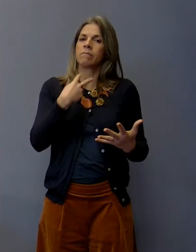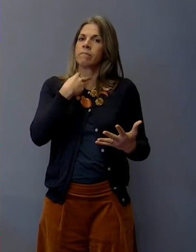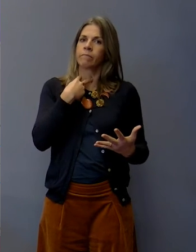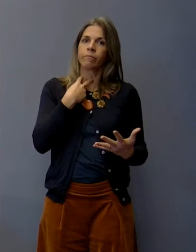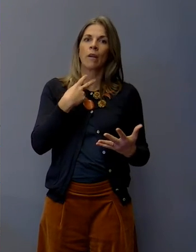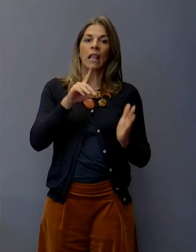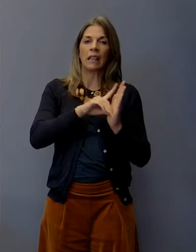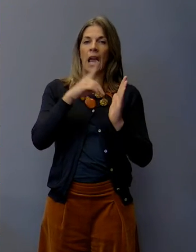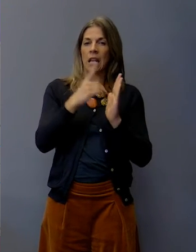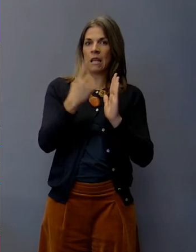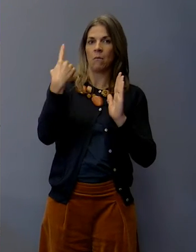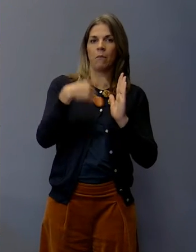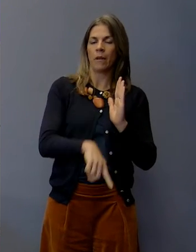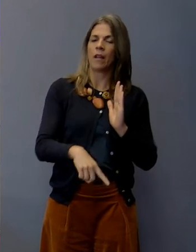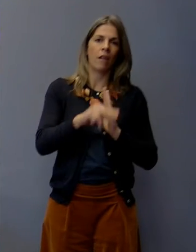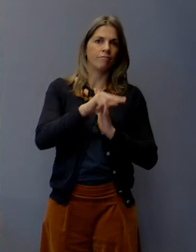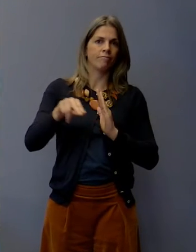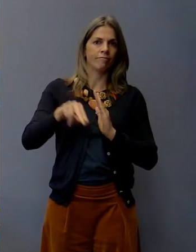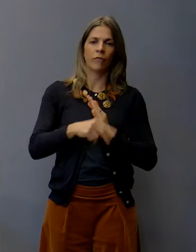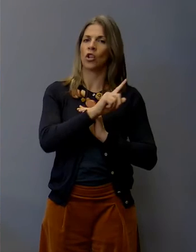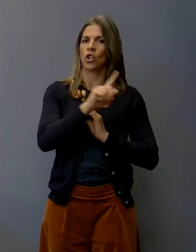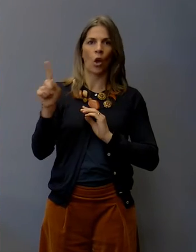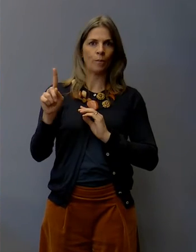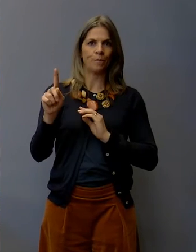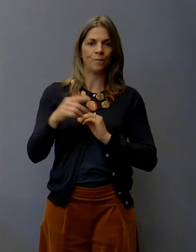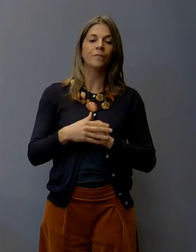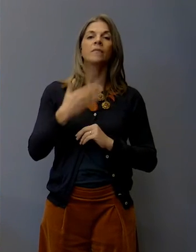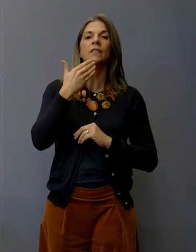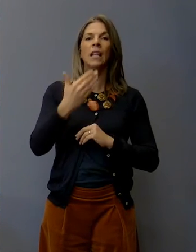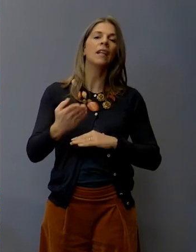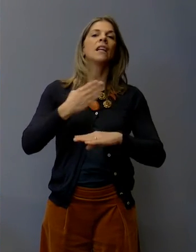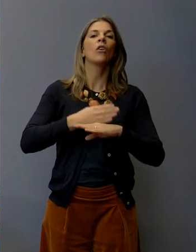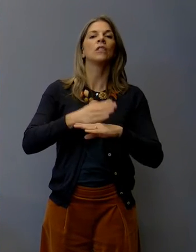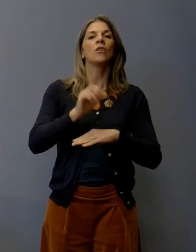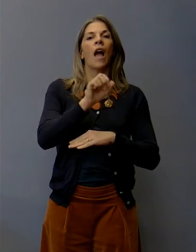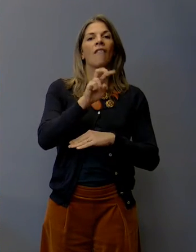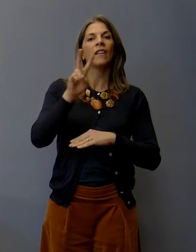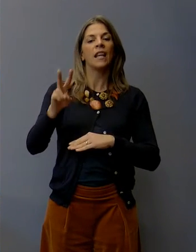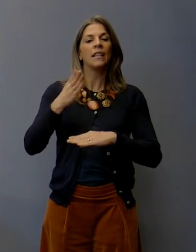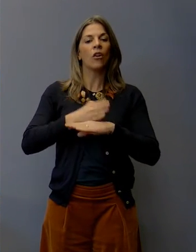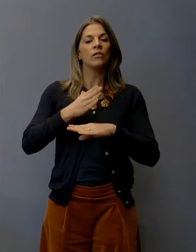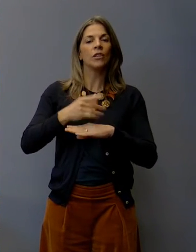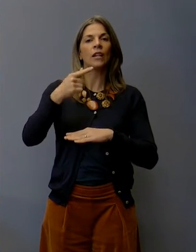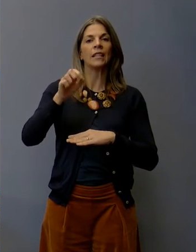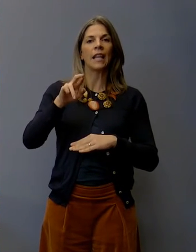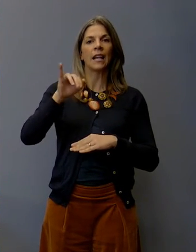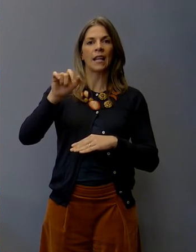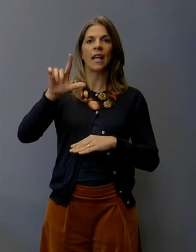delibera grazie e buon lavoro a tutti grazie consigliera veniente consigliere terrine prego